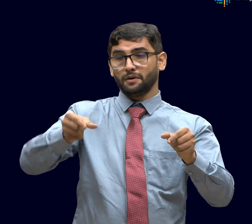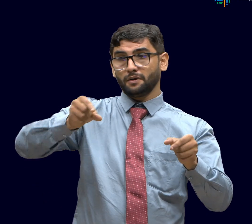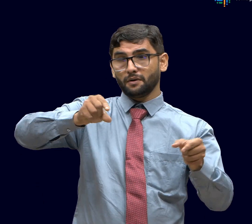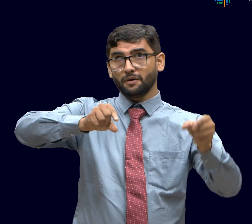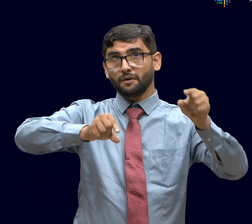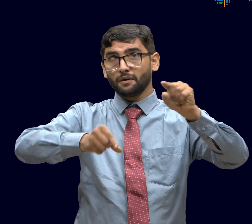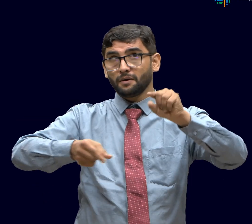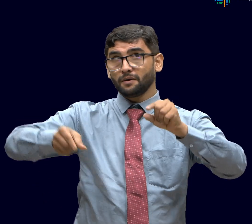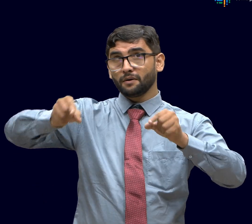રસાયણશાસ્ત્ર,